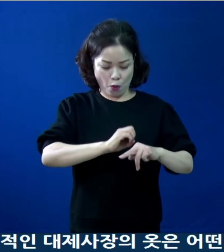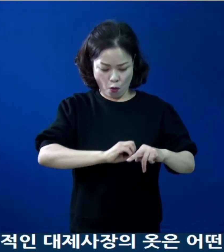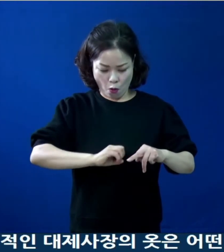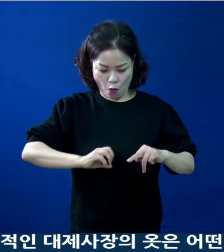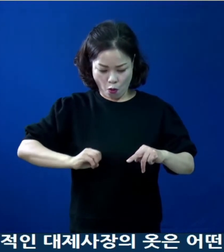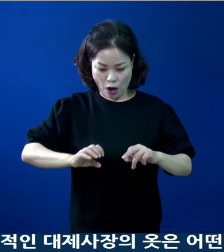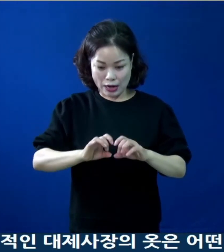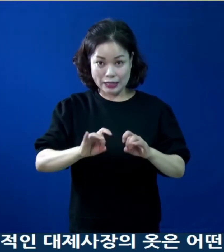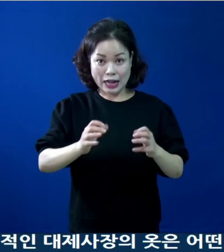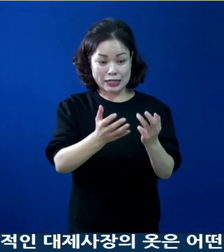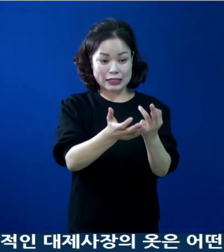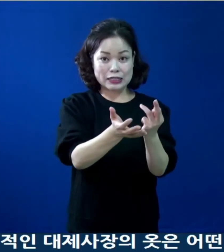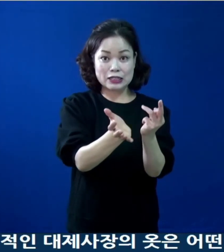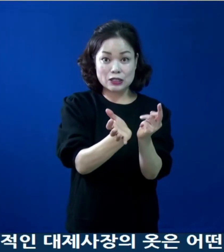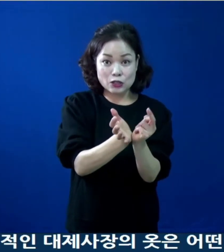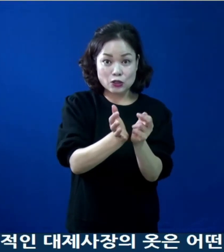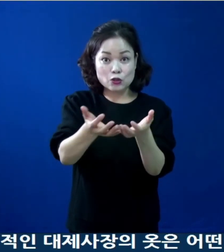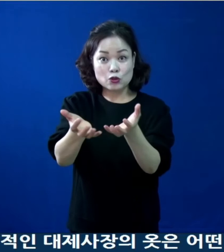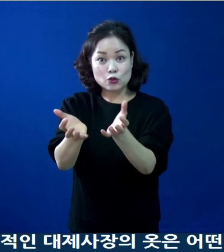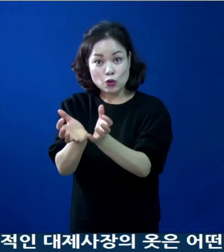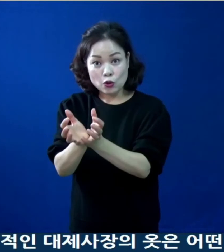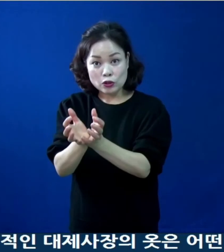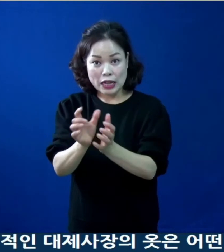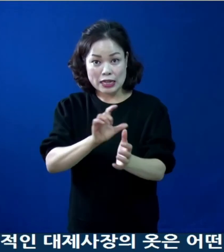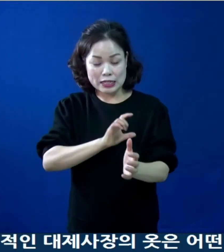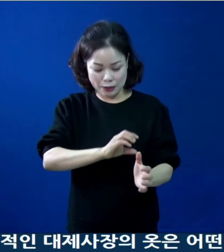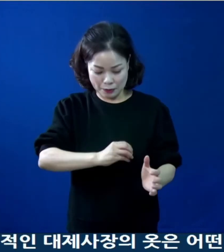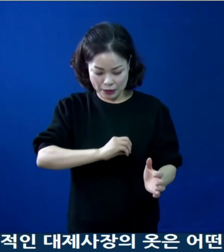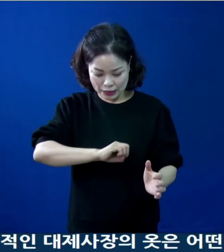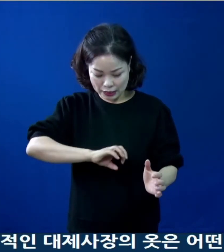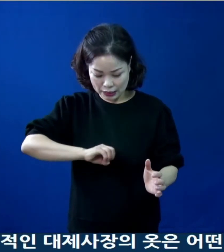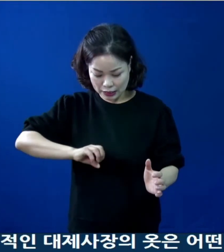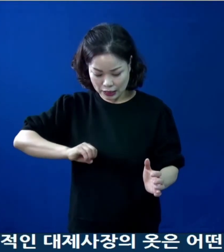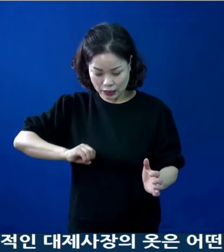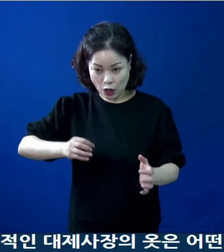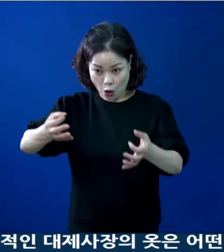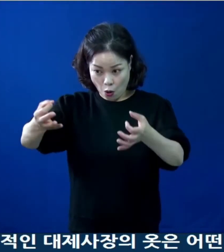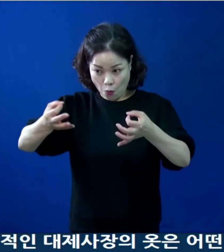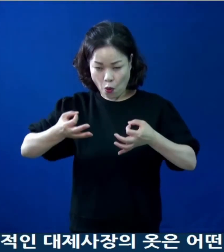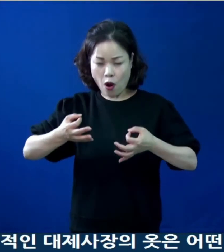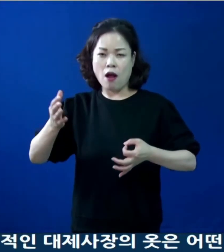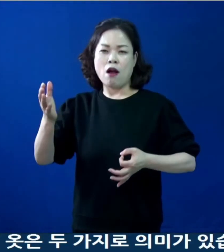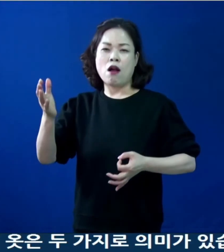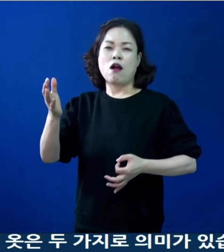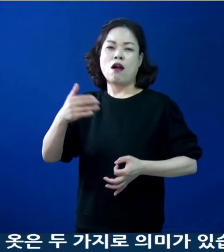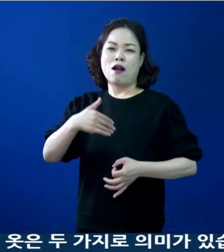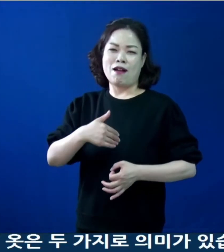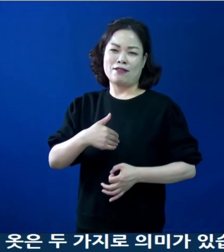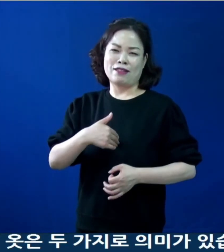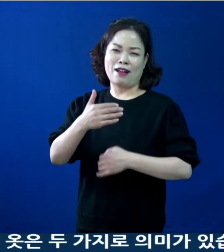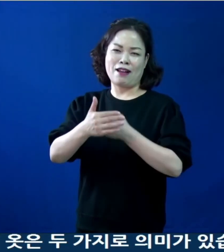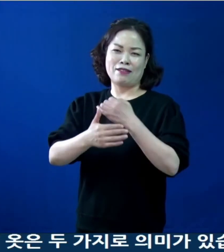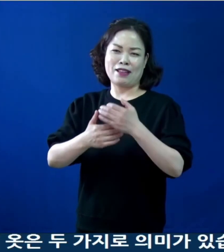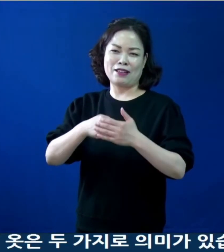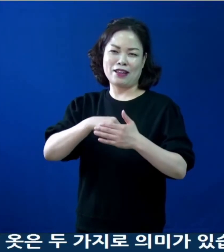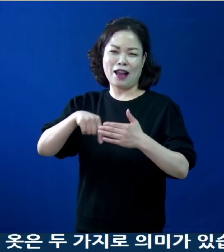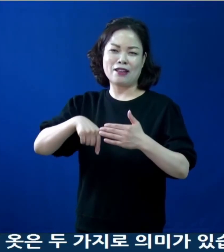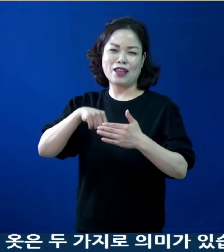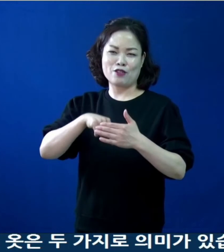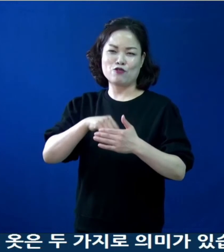각 족속의 이름을 담아 그 족속들이 흉패의 보석을 보는 순간, 아, 내가 하나님의 가슴 속에